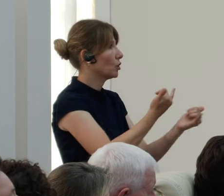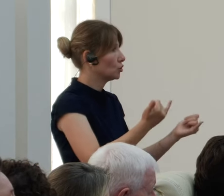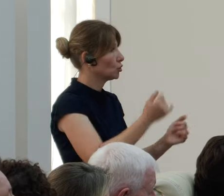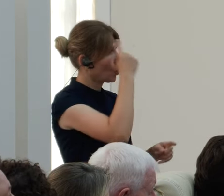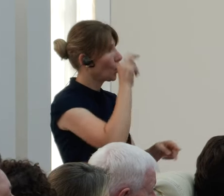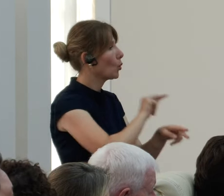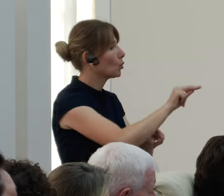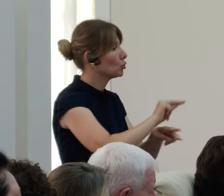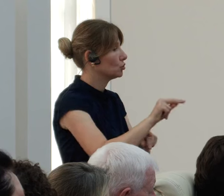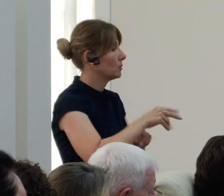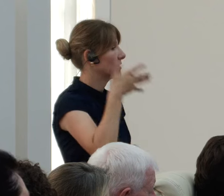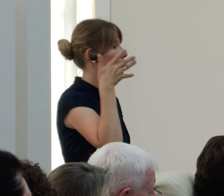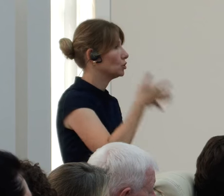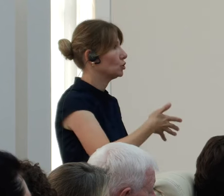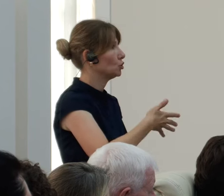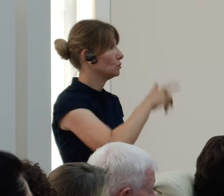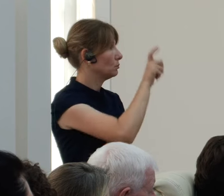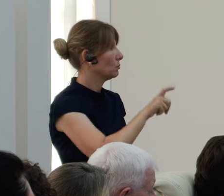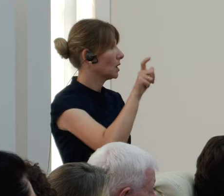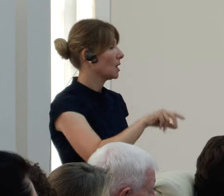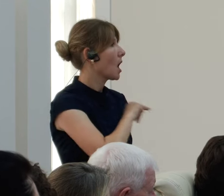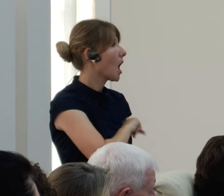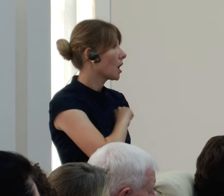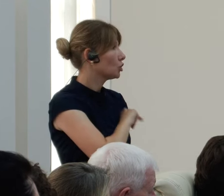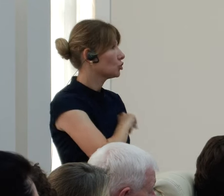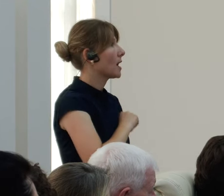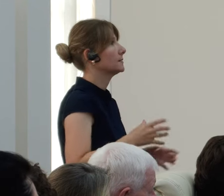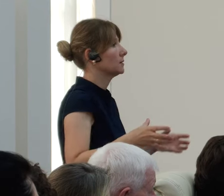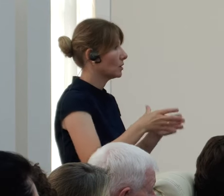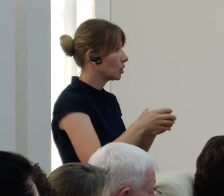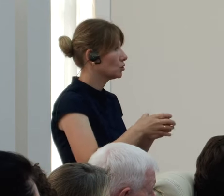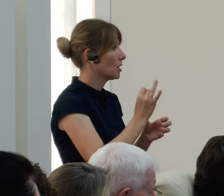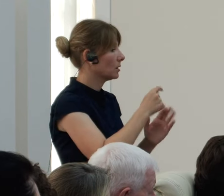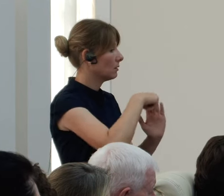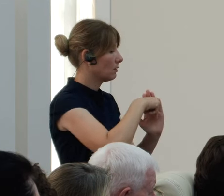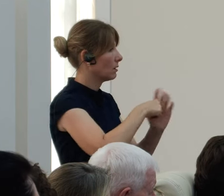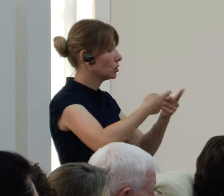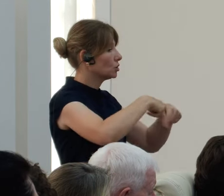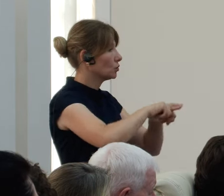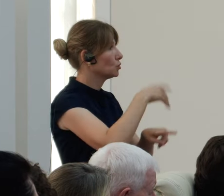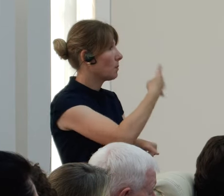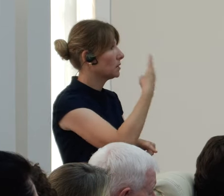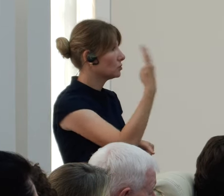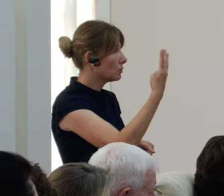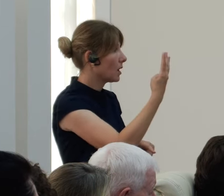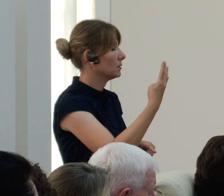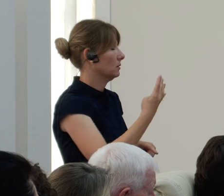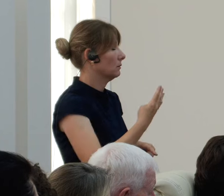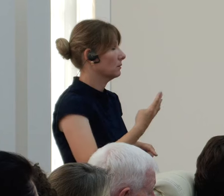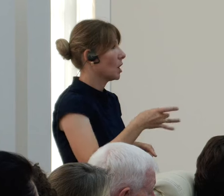instruire pentru peste 5.000 de angajați în 44 de instituții